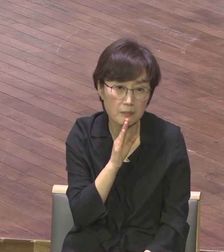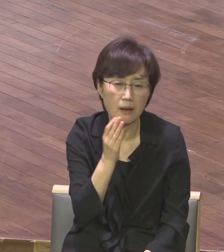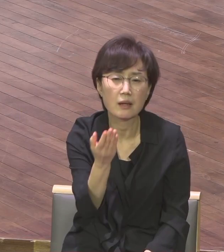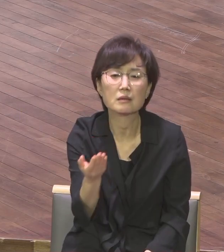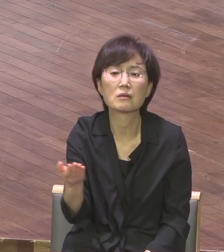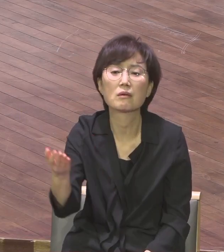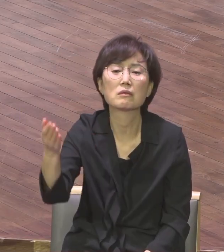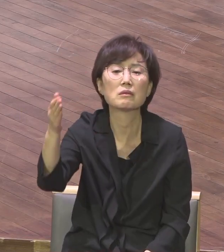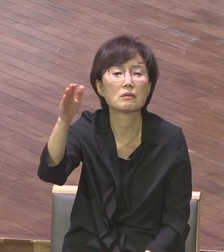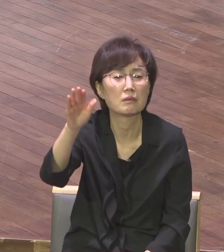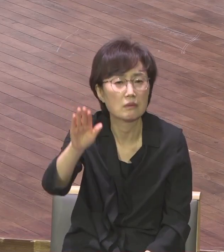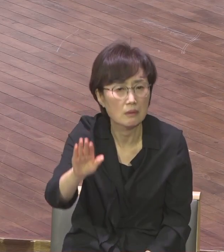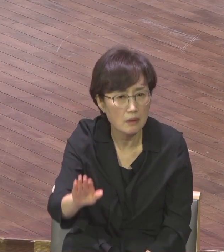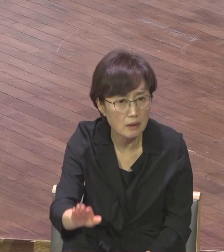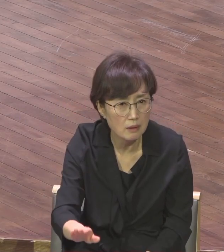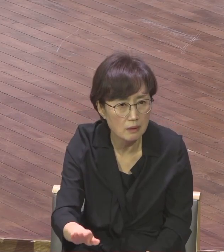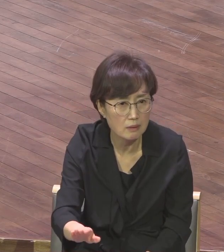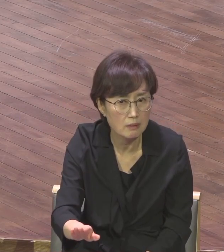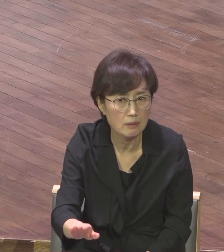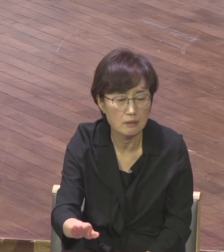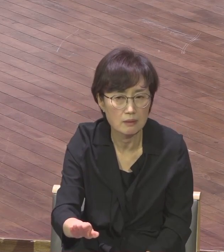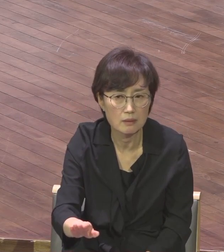그런데